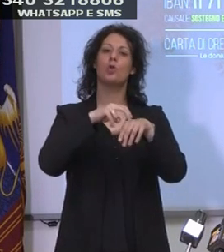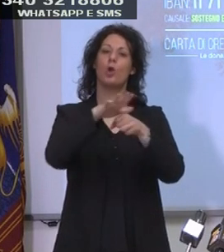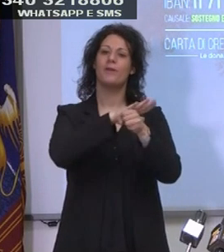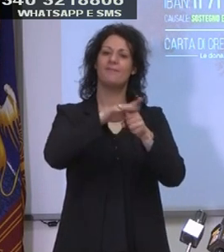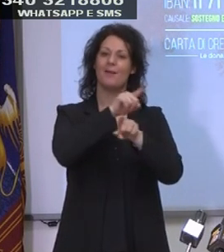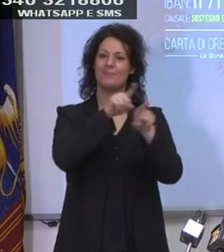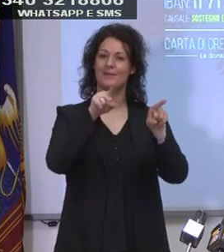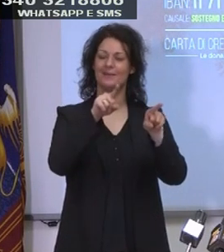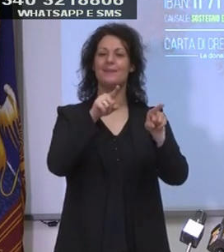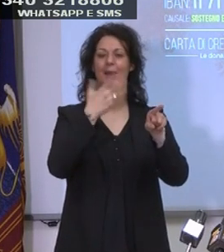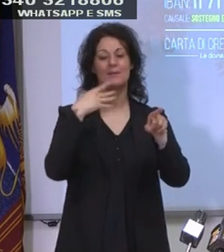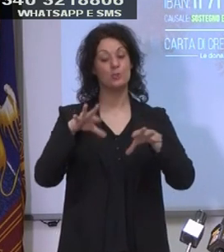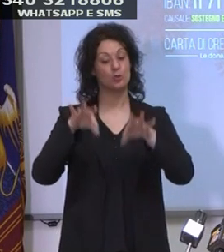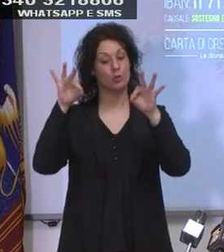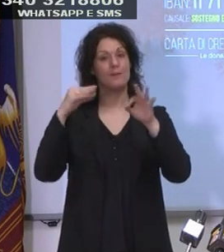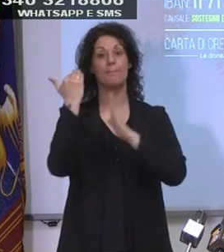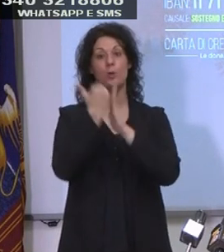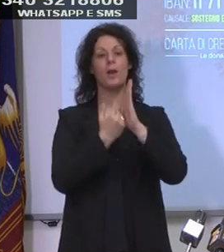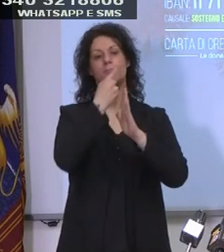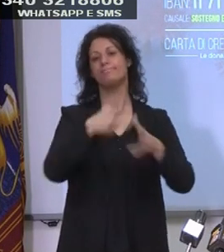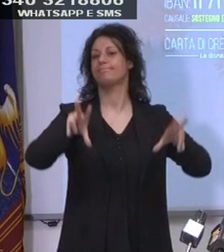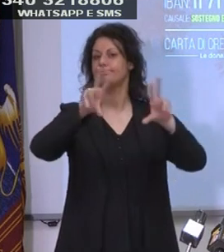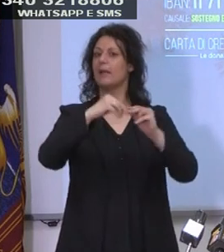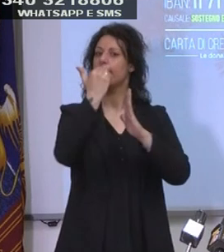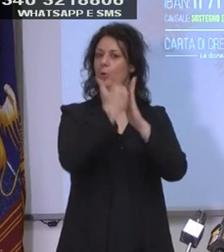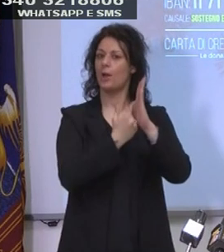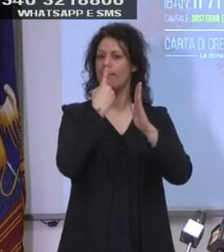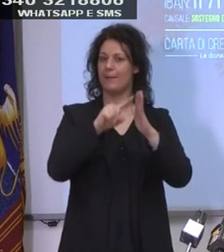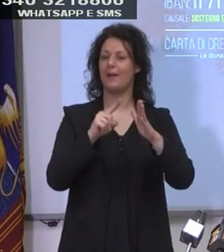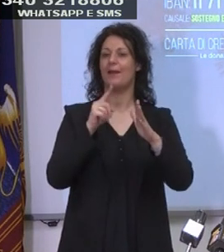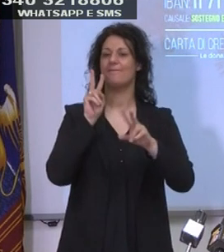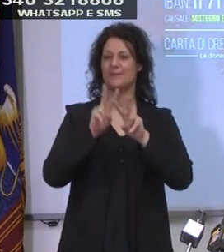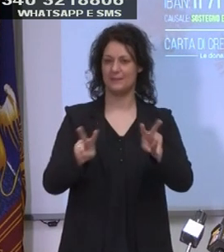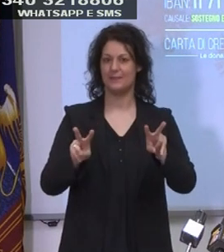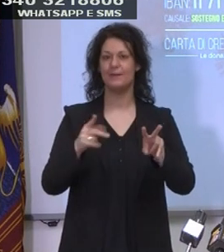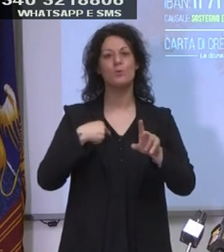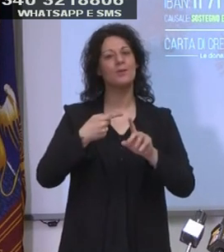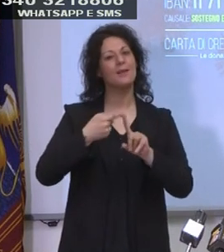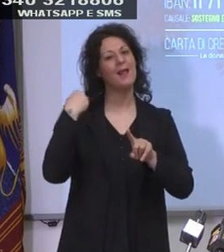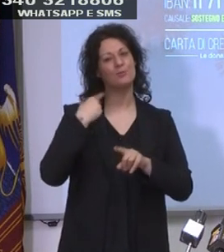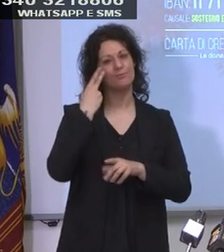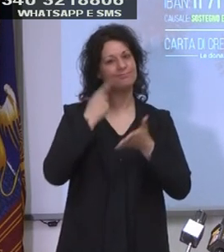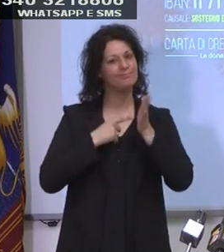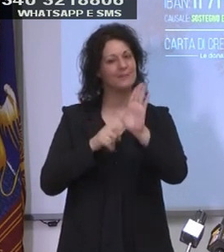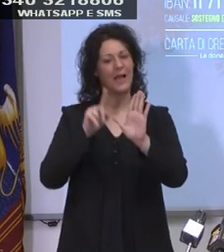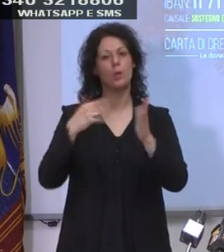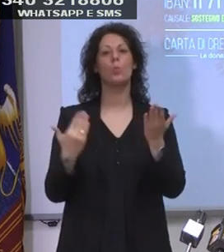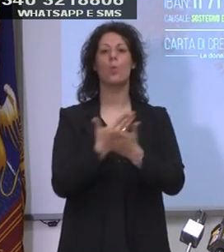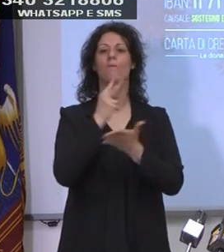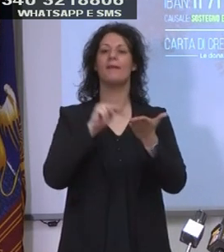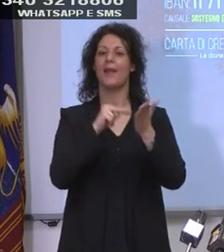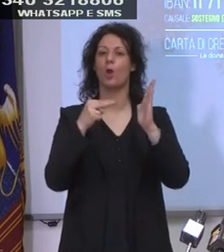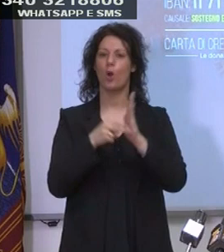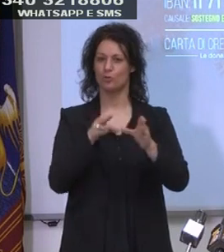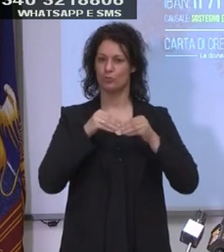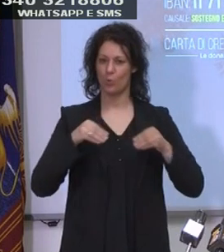come sentivate l'altro giorno anche da Chris Rack, che era qui per la presentazione appunto dei nuovi device legati appunto a nuove metodologie per